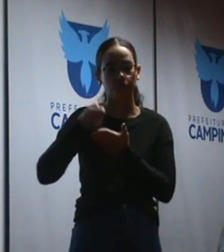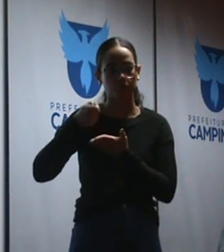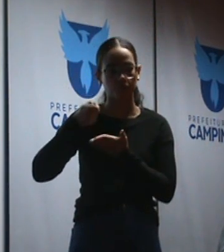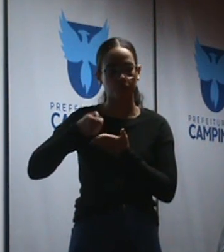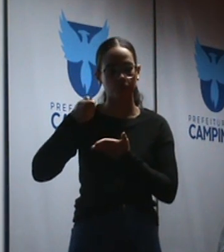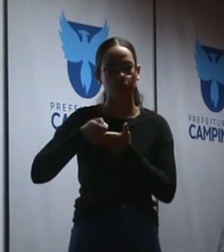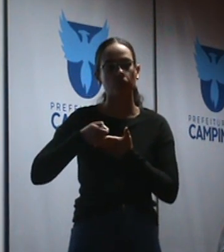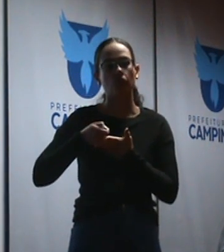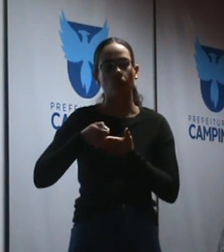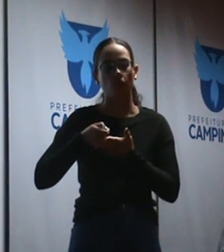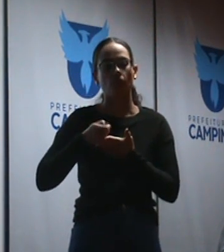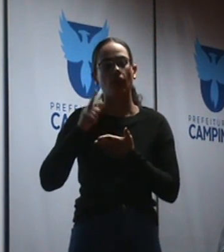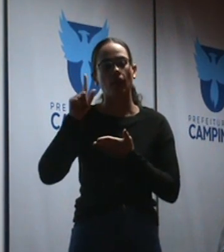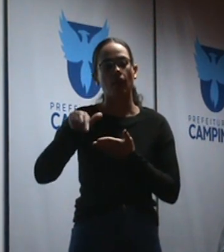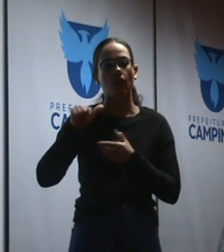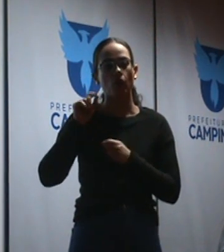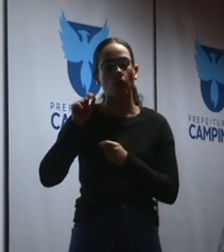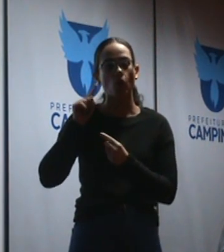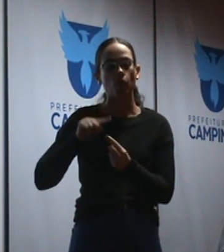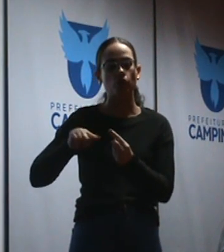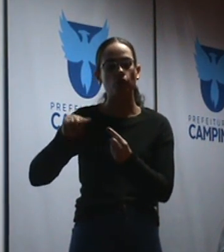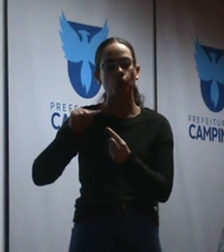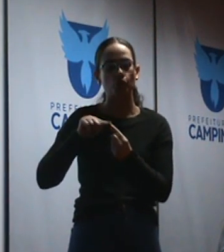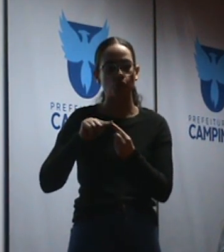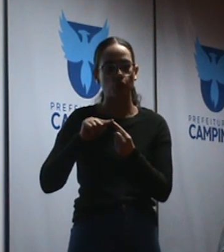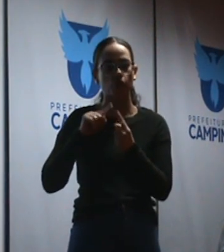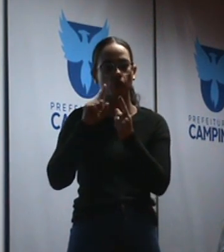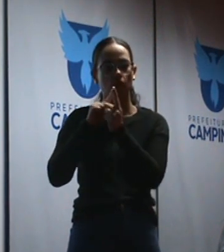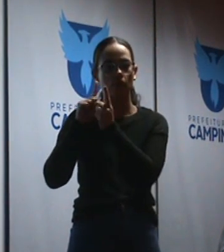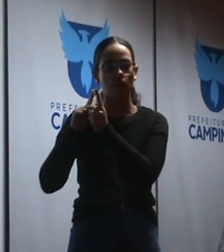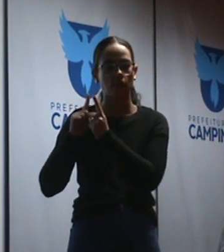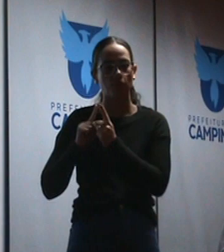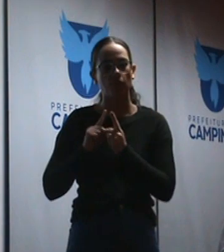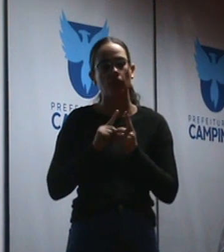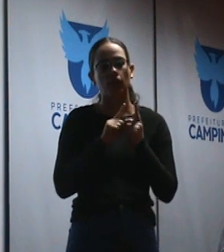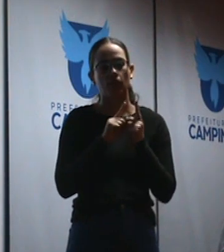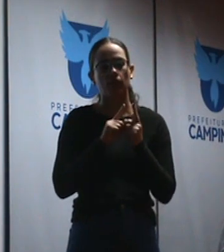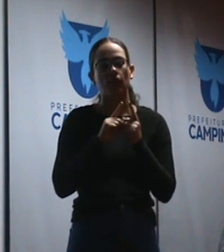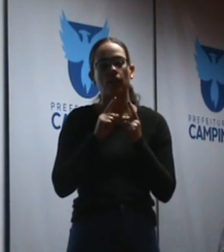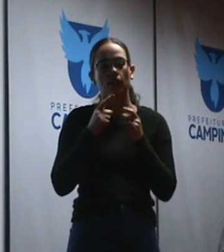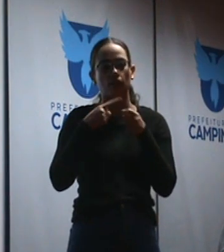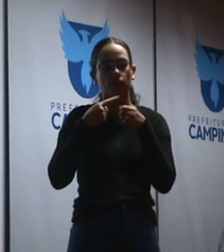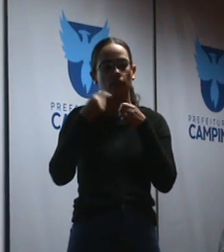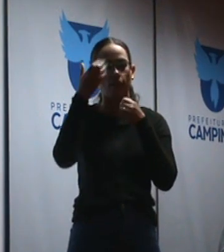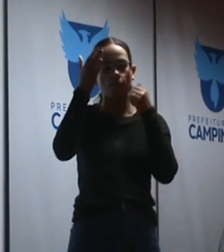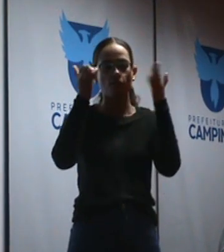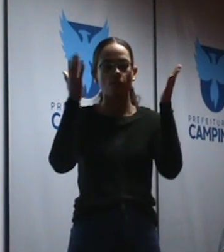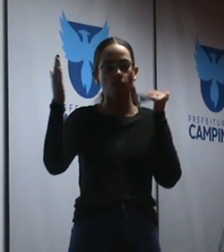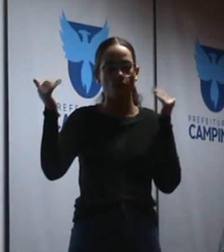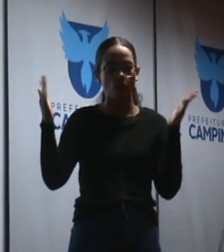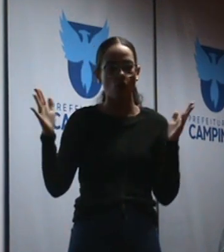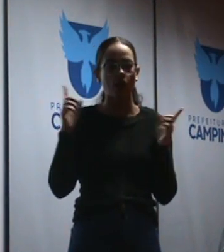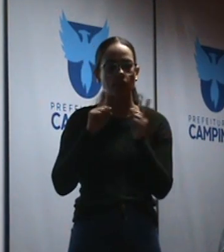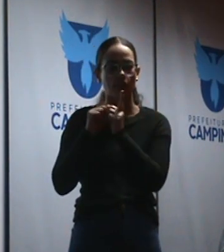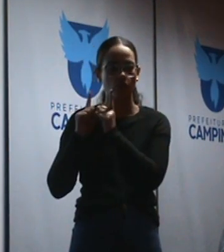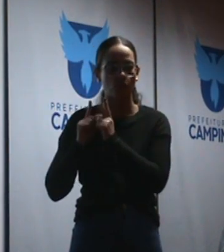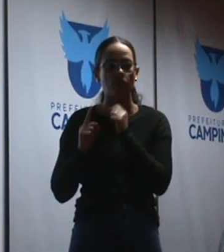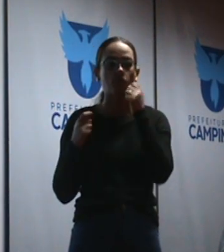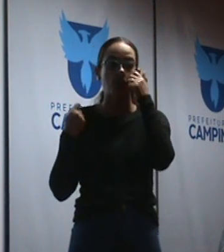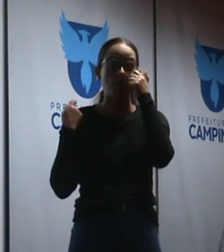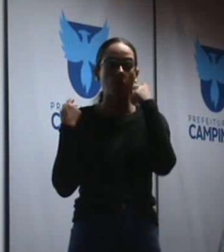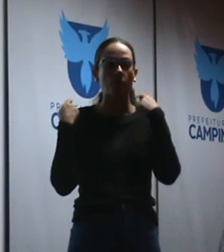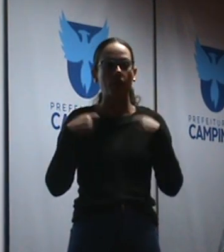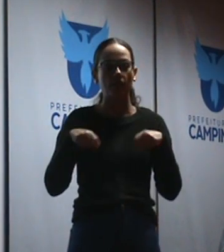de atender uma demanda que é extramunicipal, que é de fora do município. A prestação de